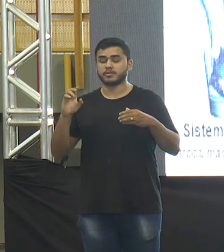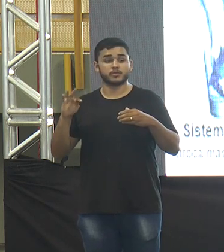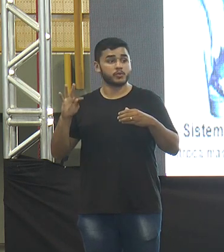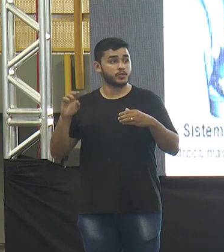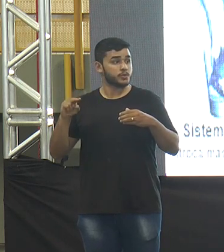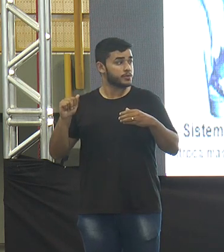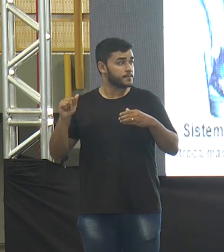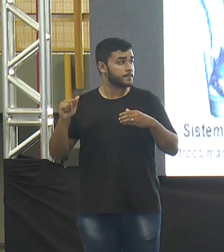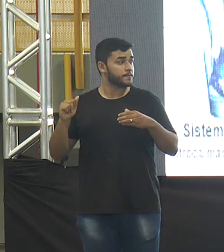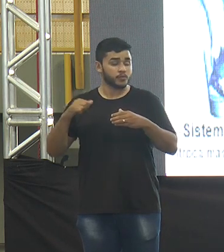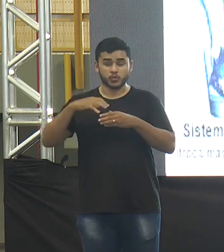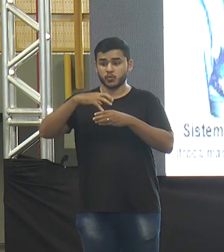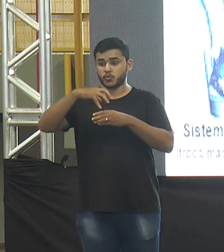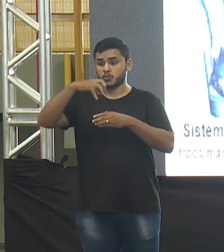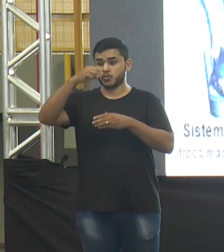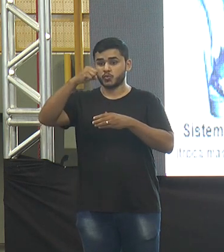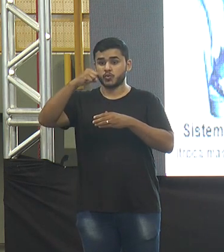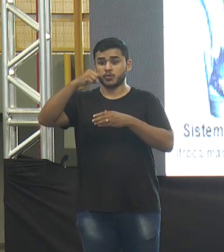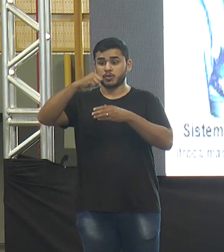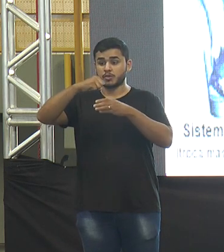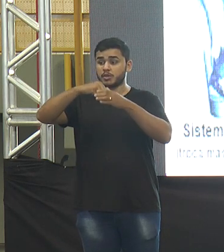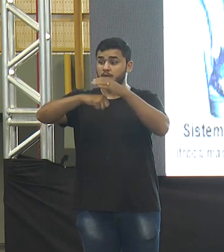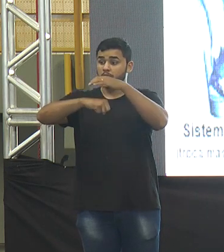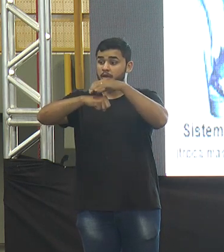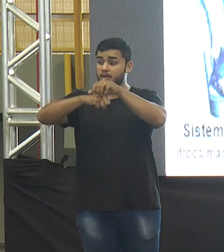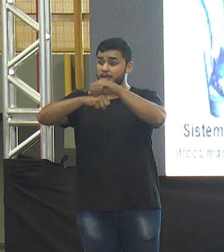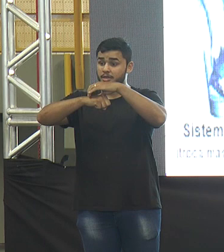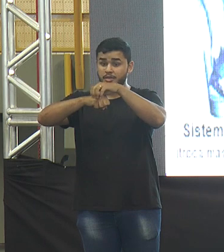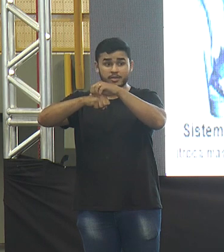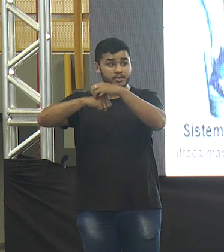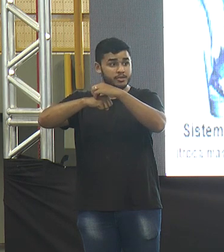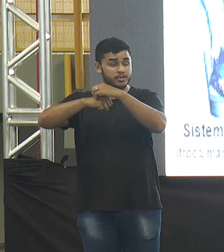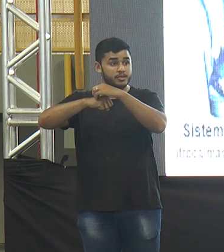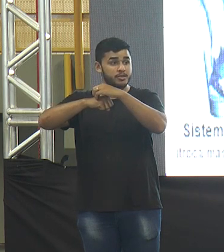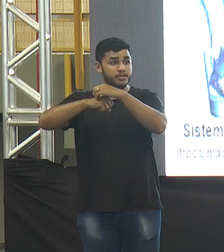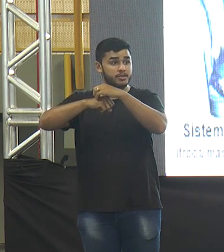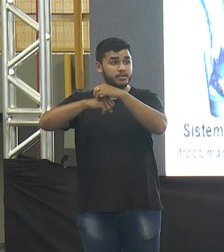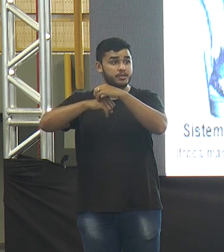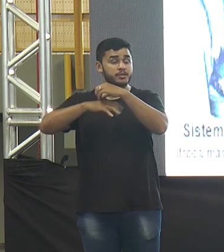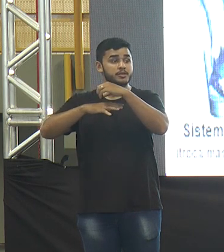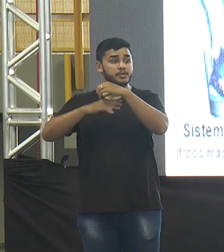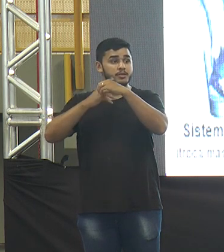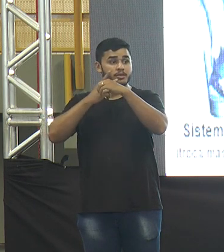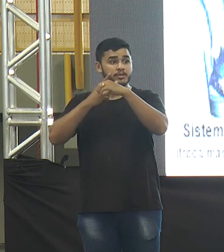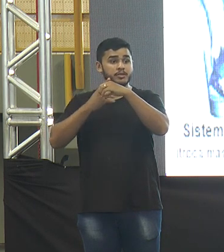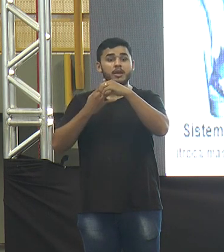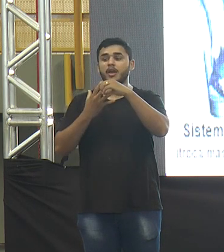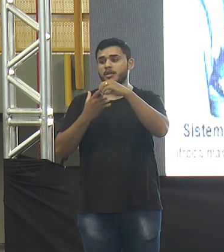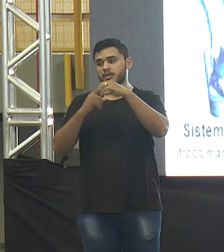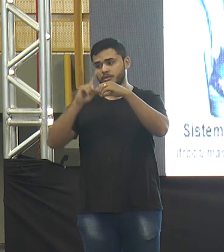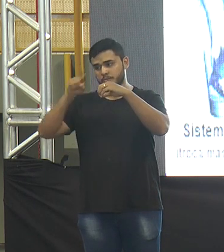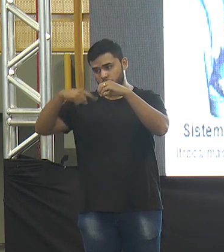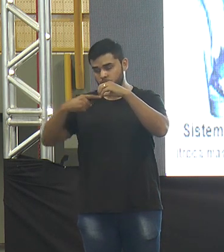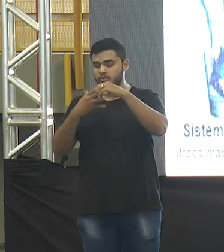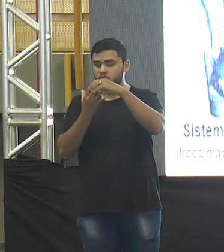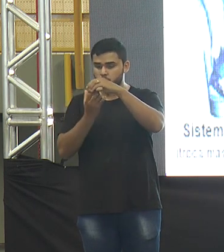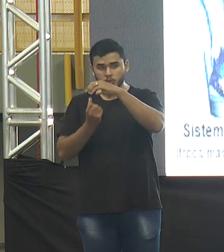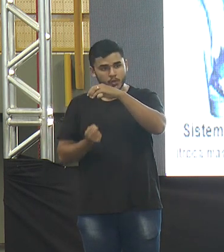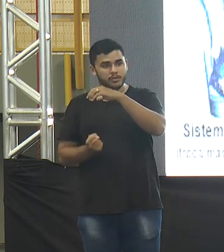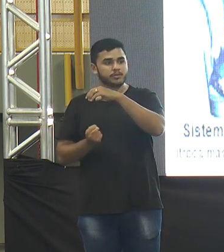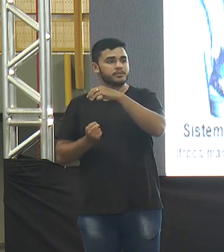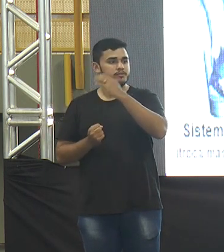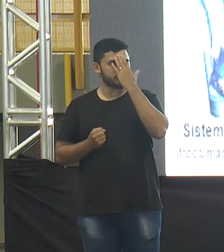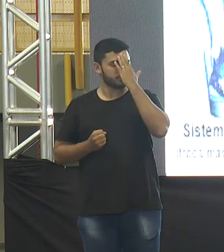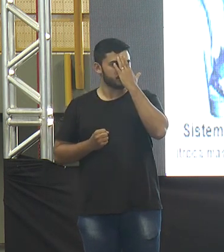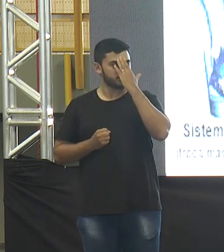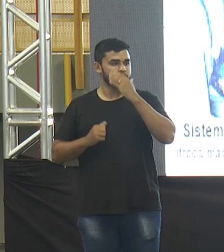Quando ela evapora, bate na tampa. Quando bate na tampa, a acetona se condensa e volta de novo para o estado líquido. Isso, galera, é o que